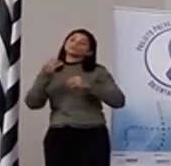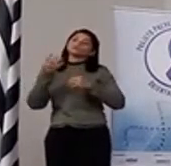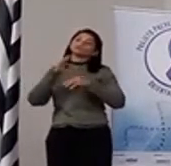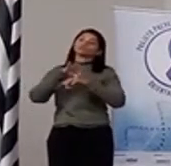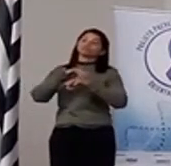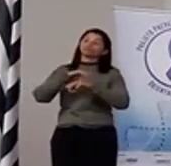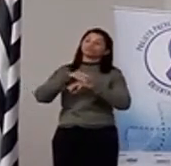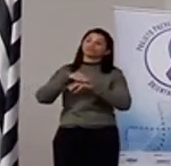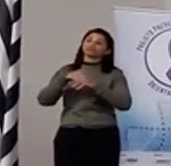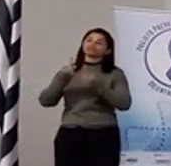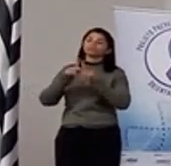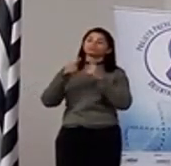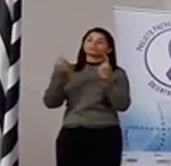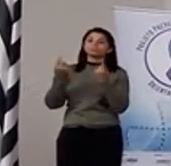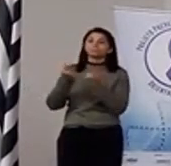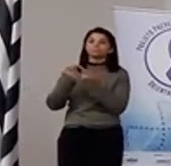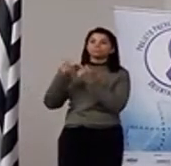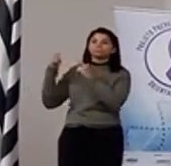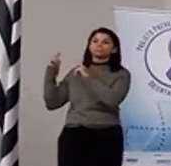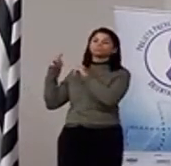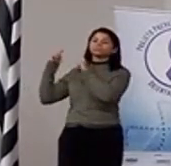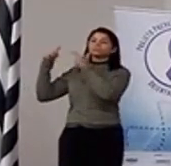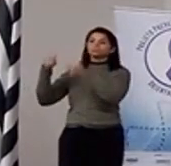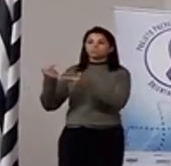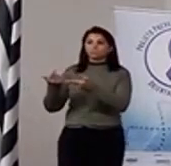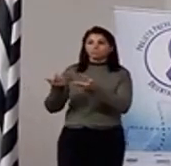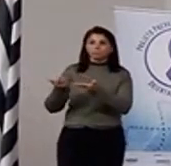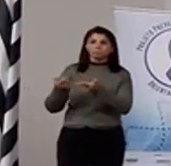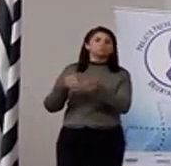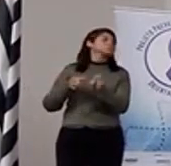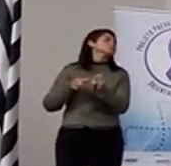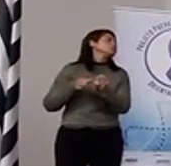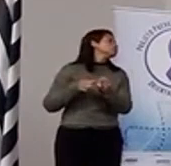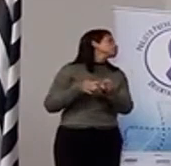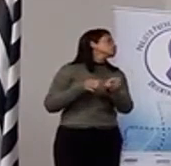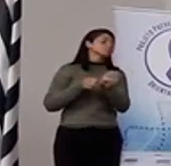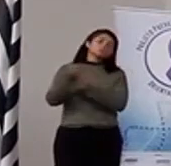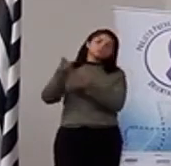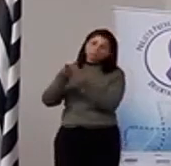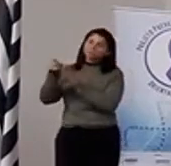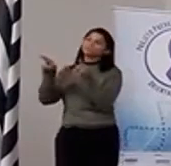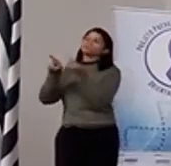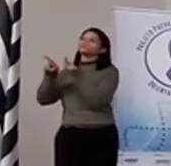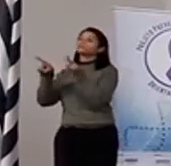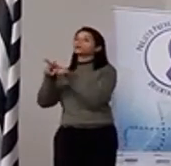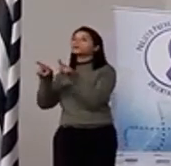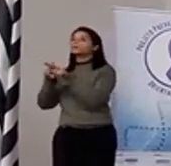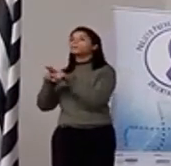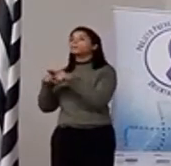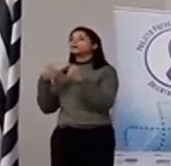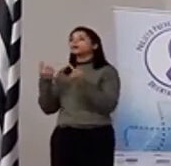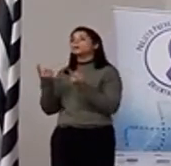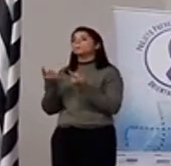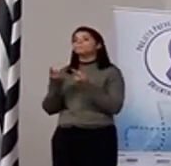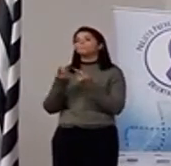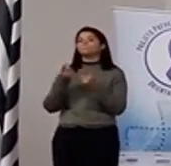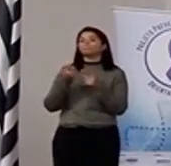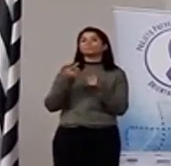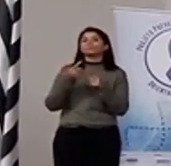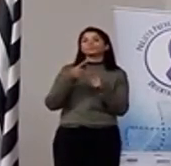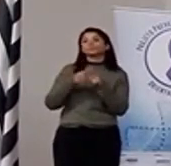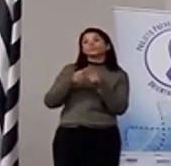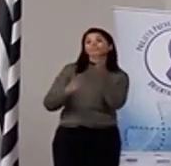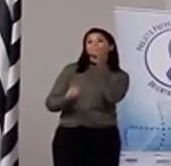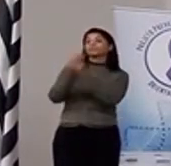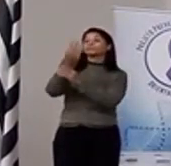doença genética, né, como é o caso. Pode ser para aconselhamento também, né? Aliás, a origem do projeto a origem do projeto